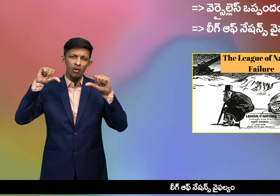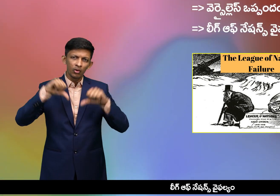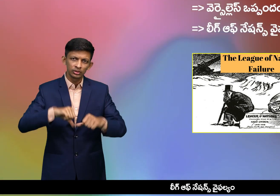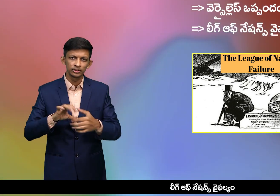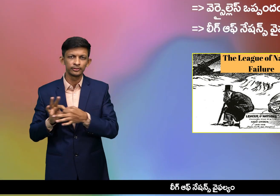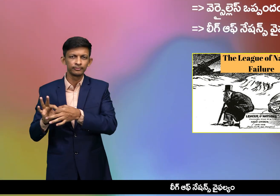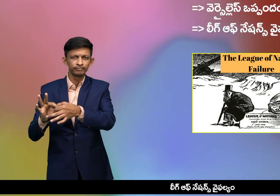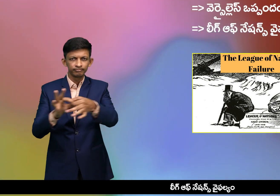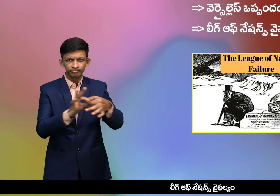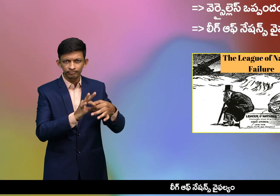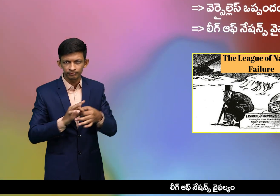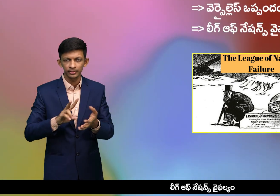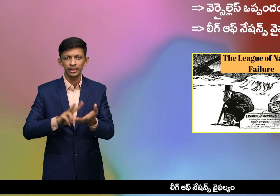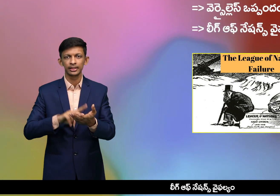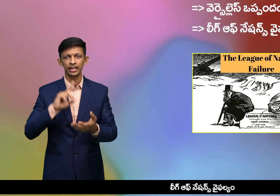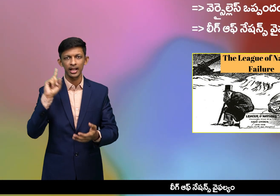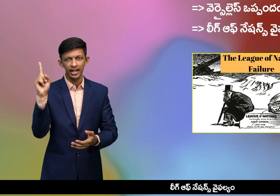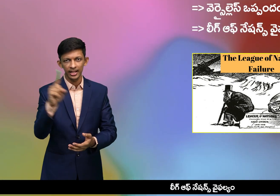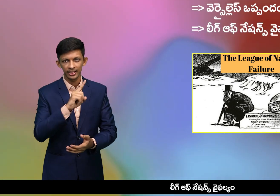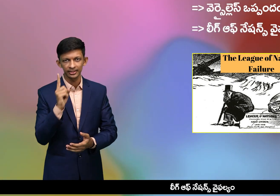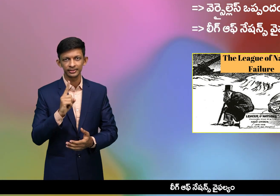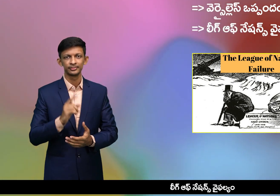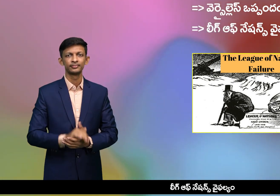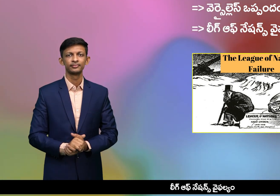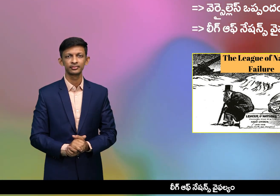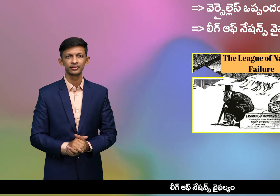లీగ్ ఆఫ్ నేషన్స్ వైఫల్యం,